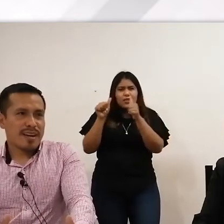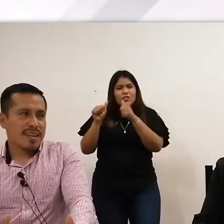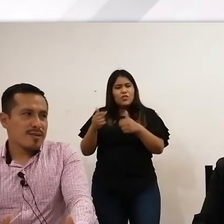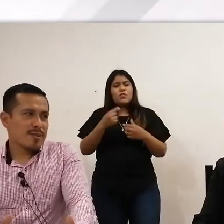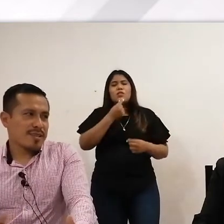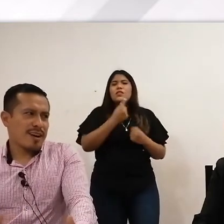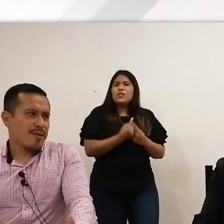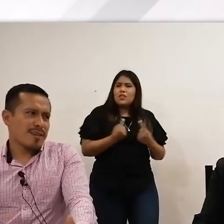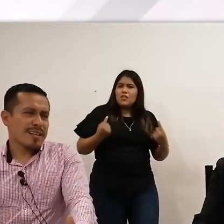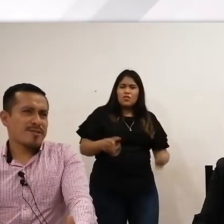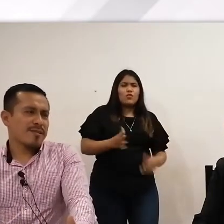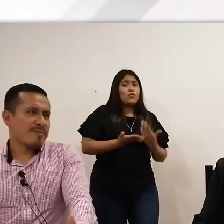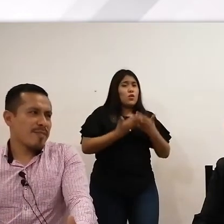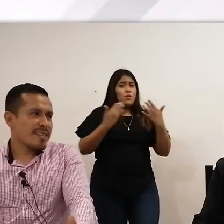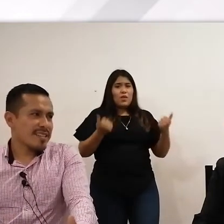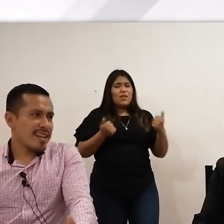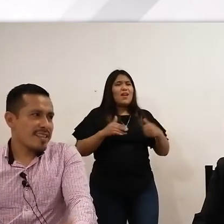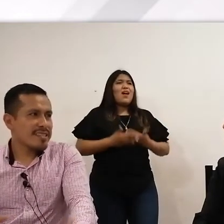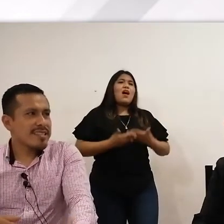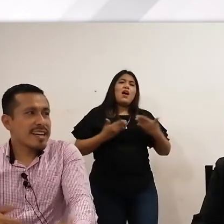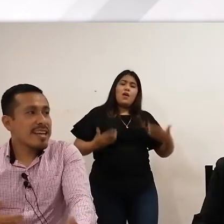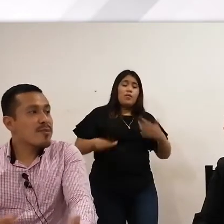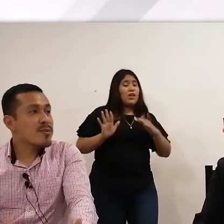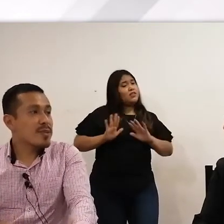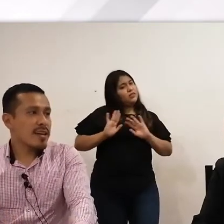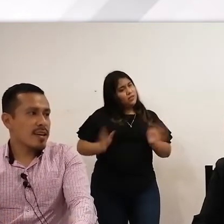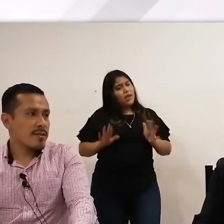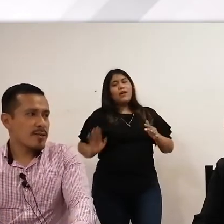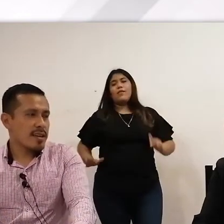desde pequeños. Ahora que son más grandes,